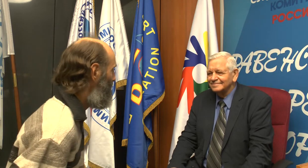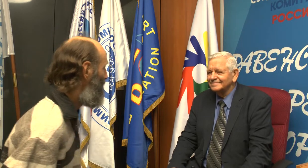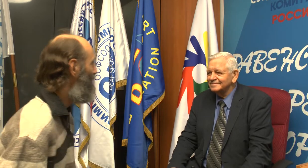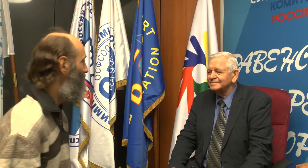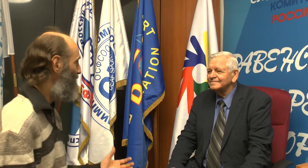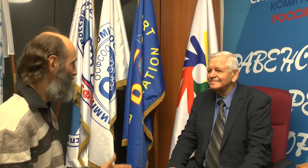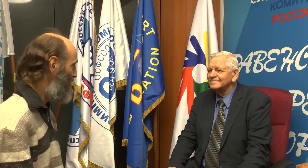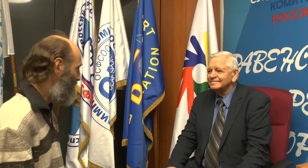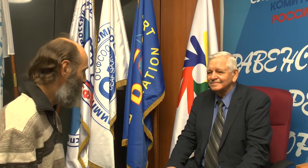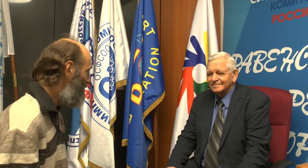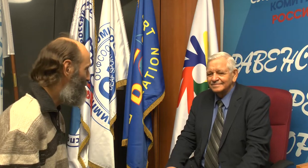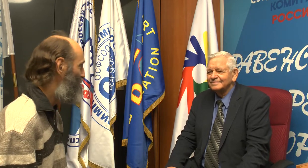Валерий Никитич, здравствуйте.